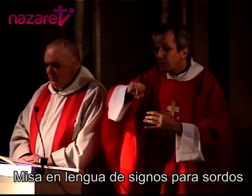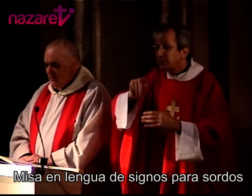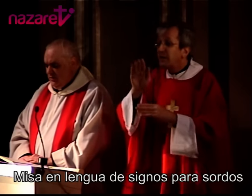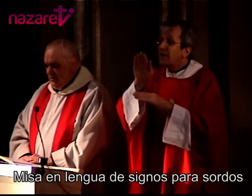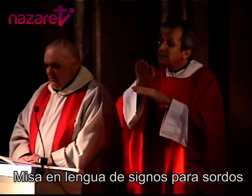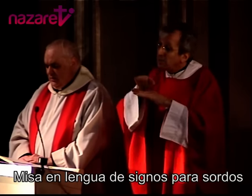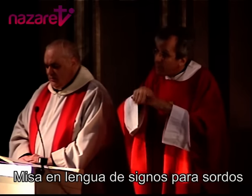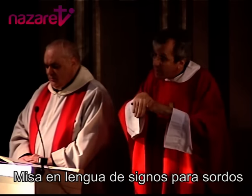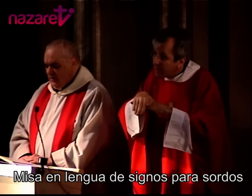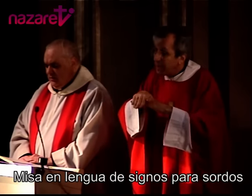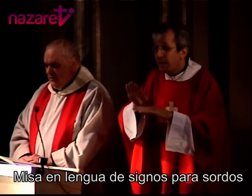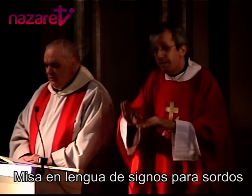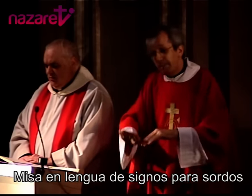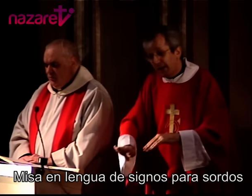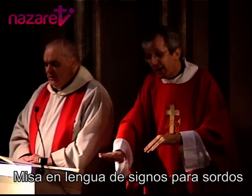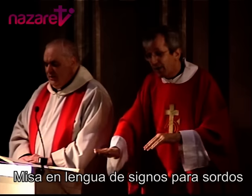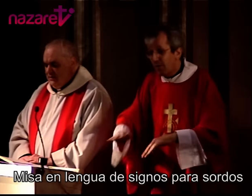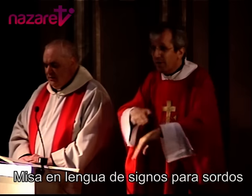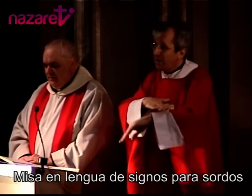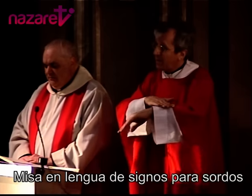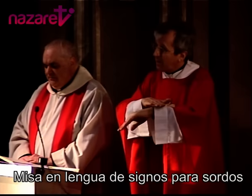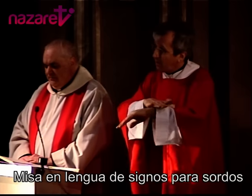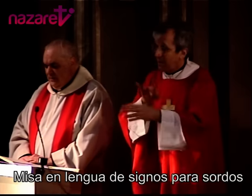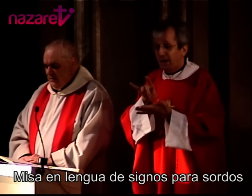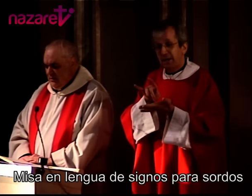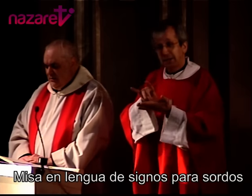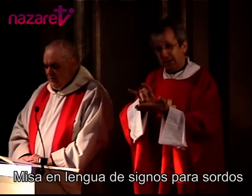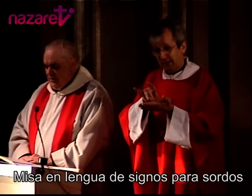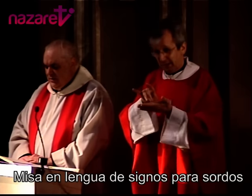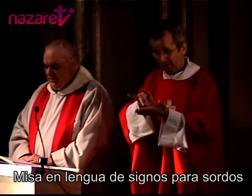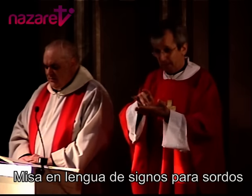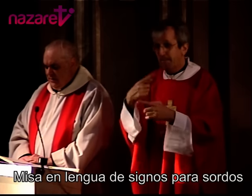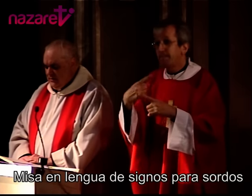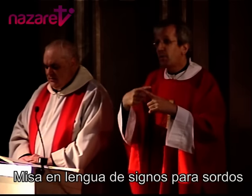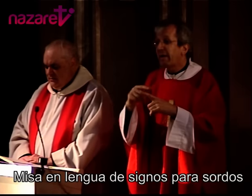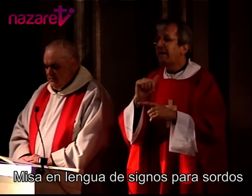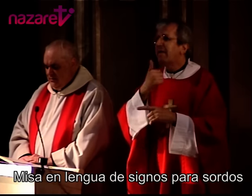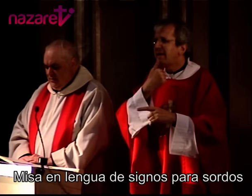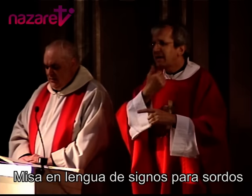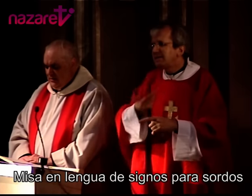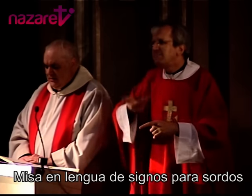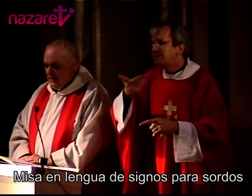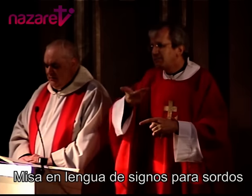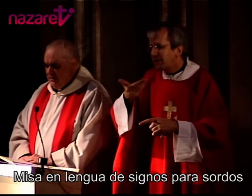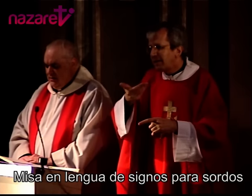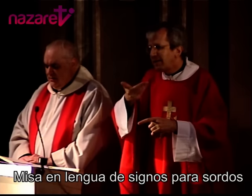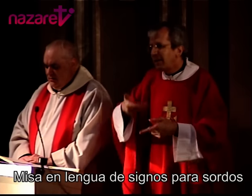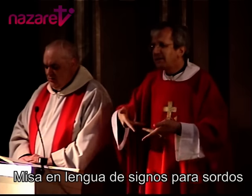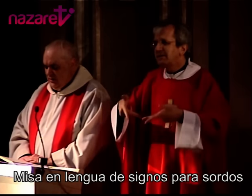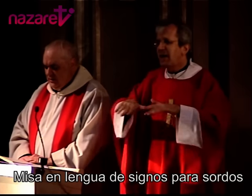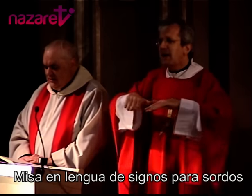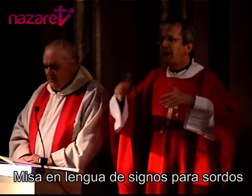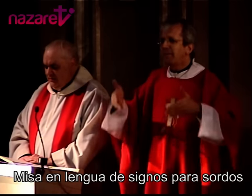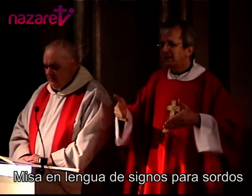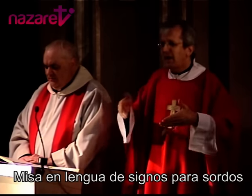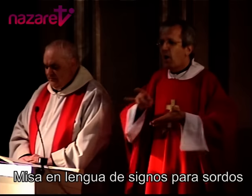menor, y el que gobierna como el que sirve. Porque ¿quién es más, el que está a la mesa o